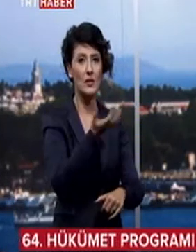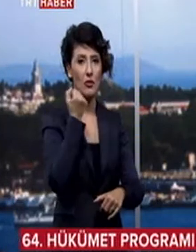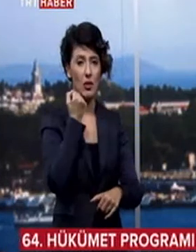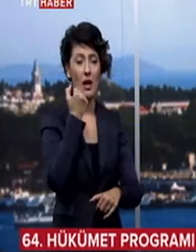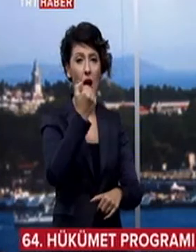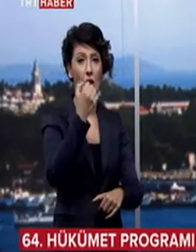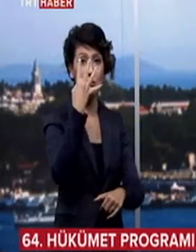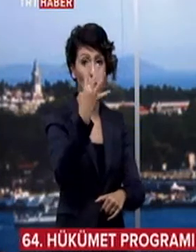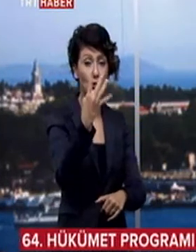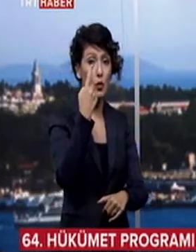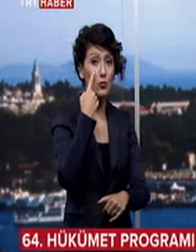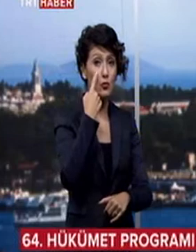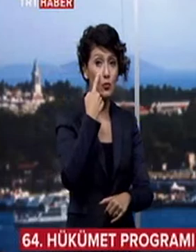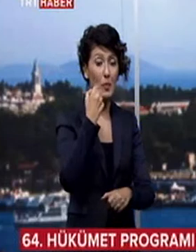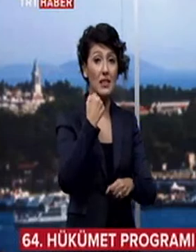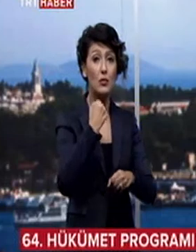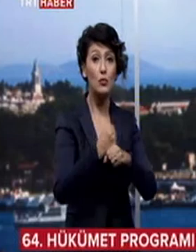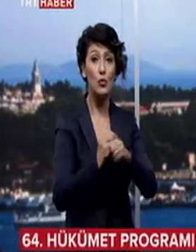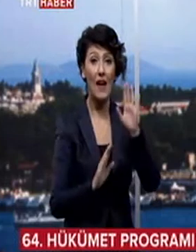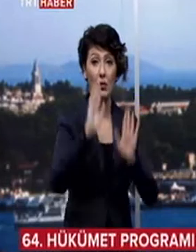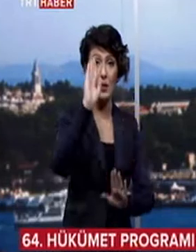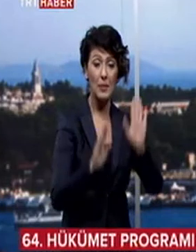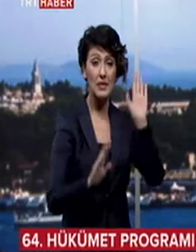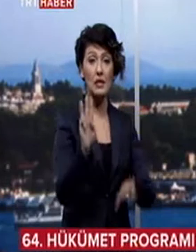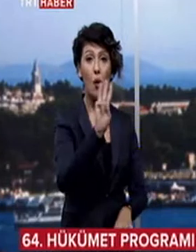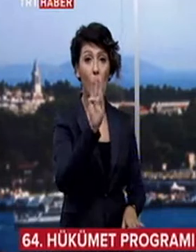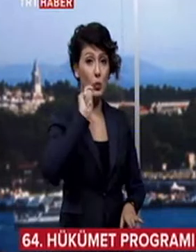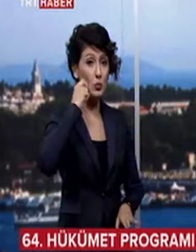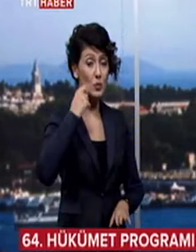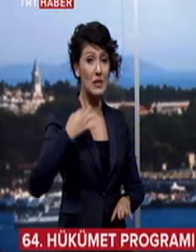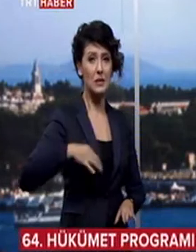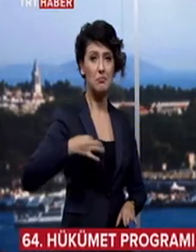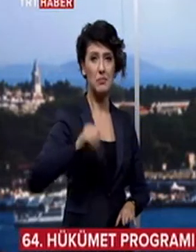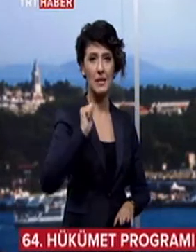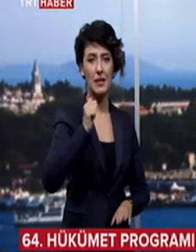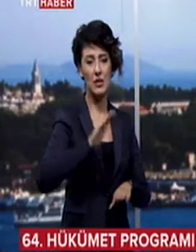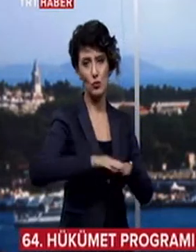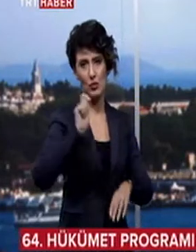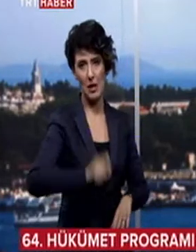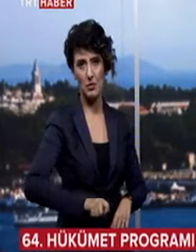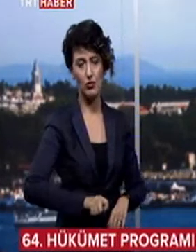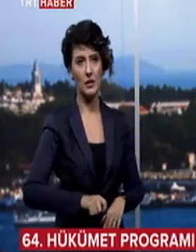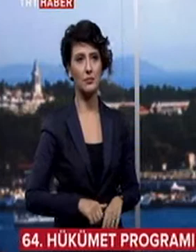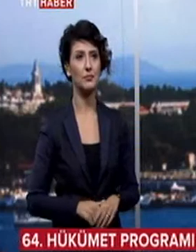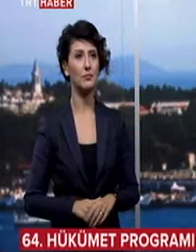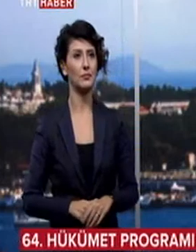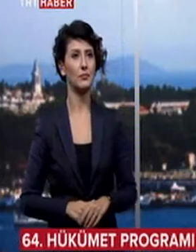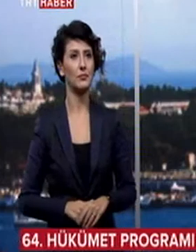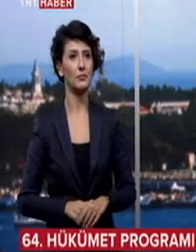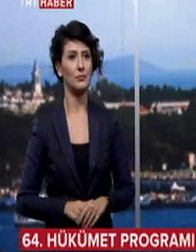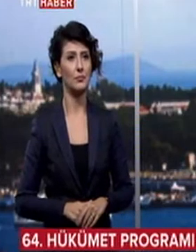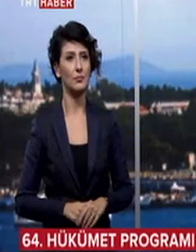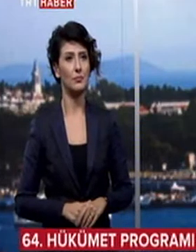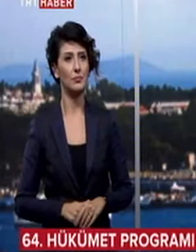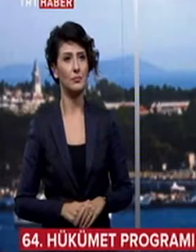dakika söz alacak. 64. hükümetin güven oylaması ise 30 Kasım Pazartesi günü yapılacak.